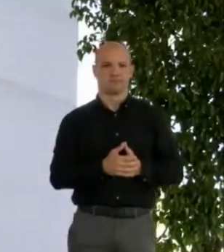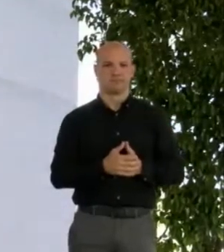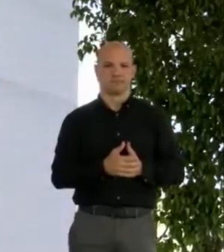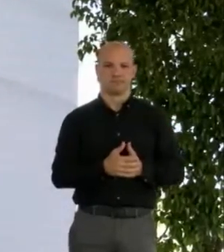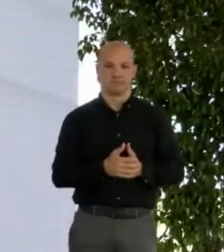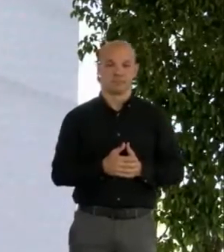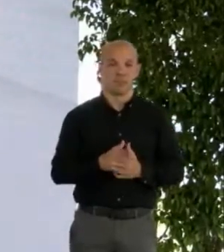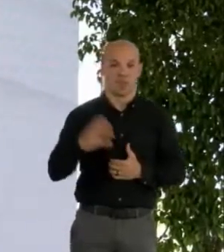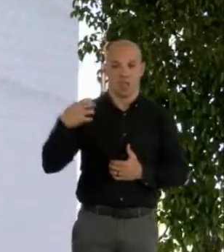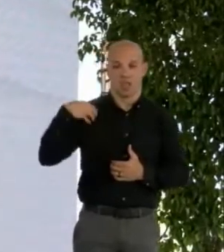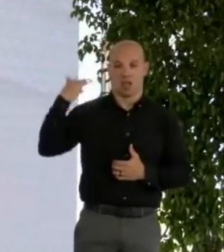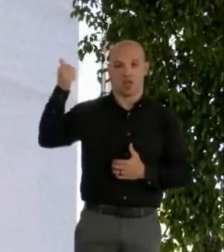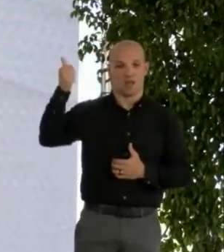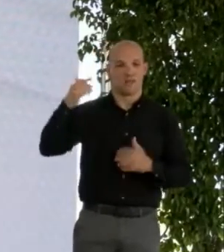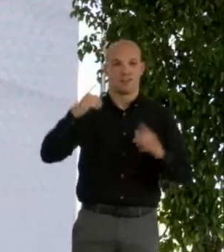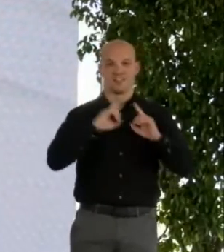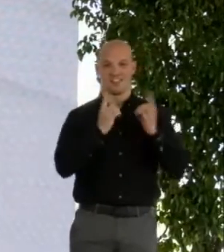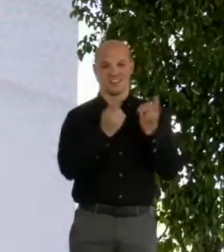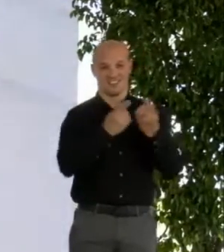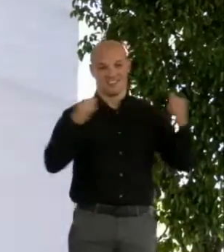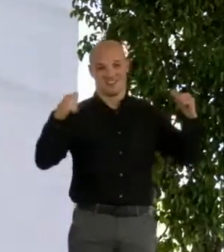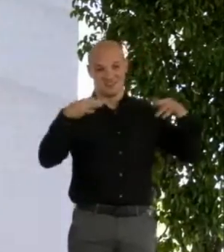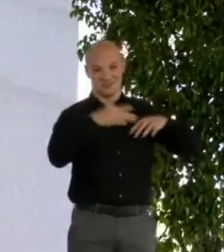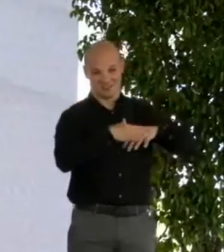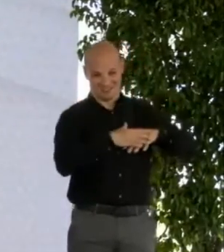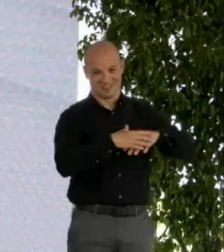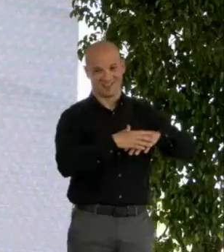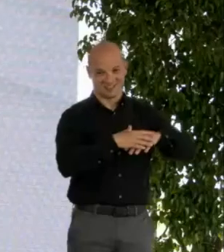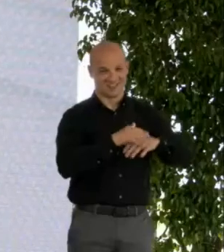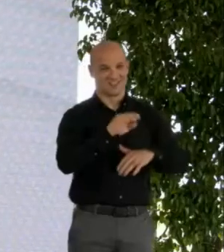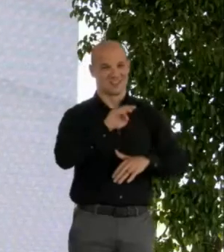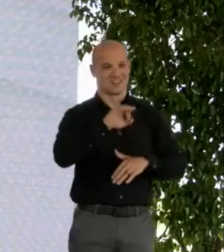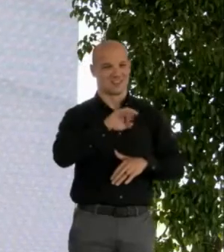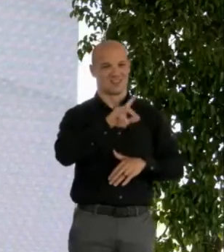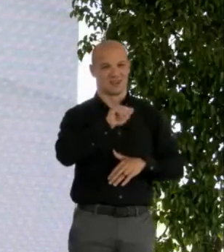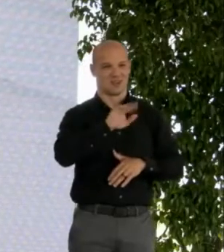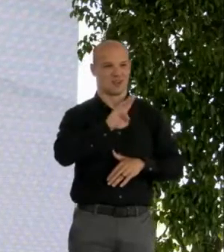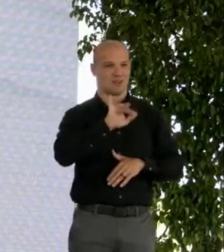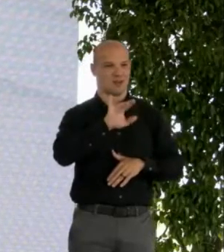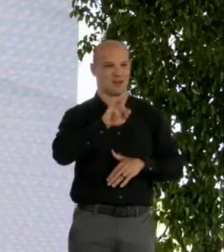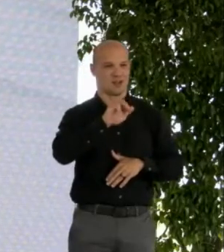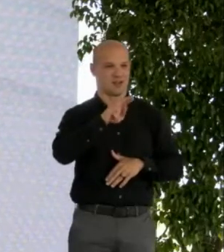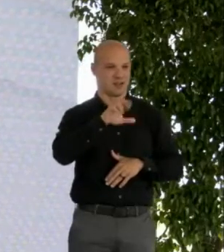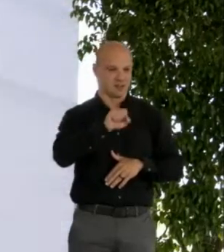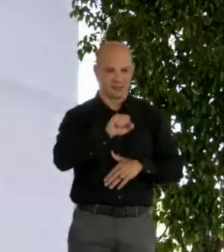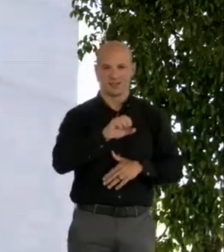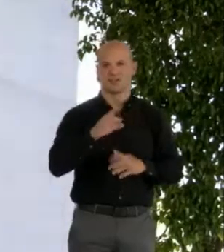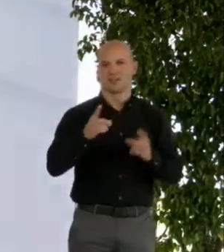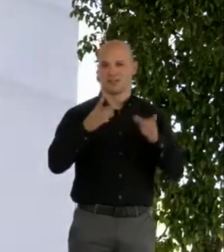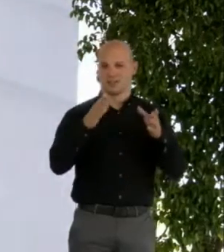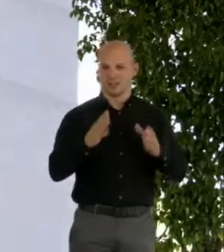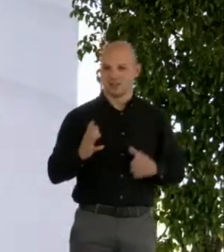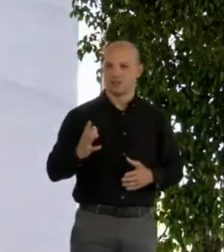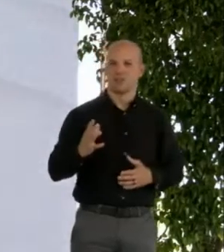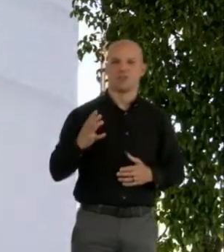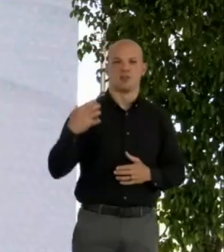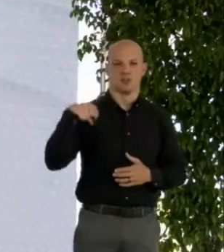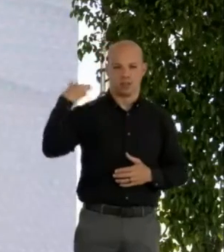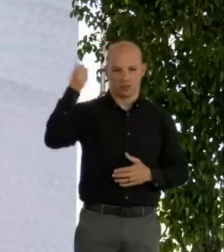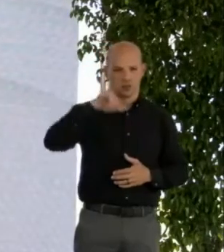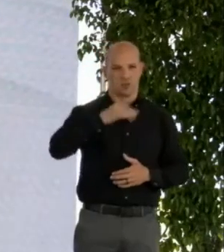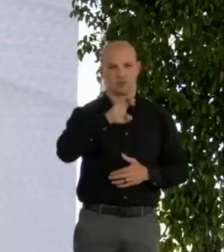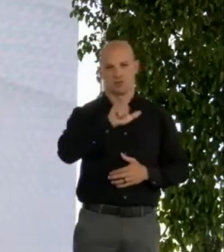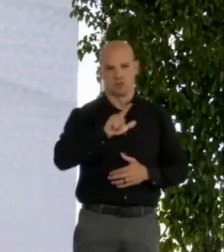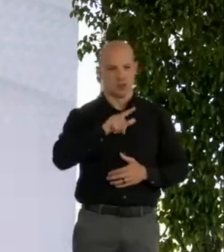Y a la jefa del Distrito de Convenciones, Mariela Ballines, y el director ejecutivo de la Autoridad de los Puertos, Joel